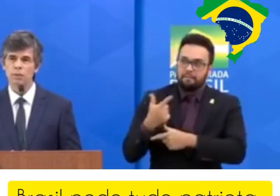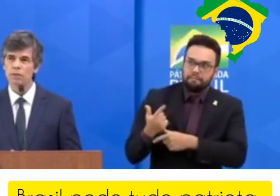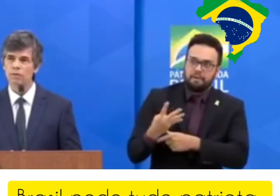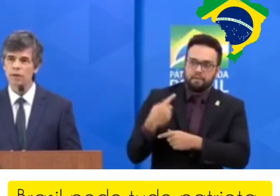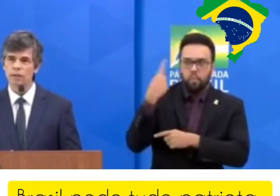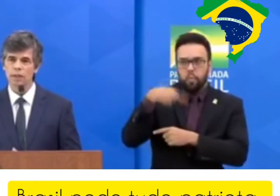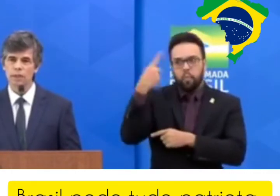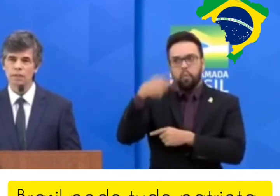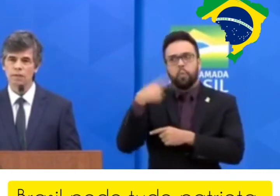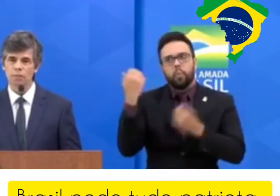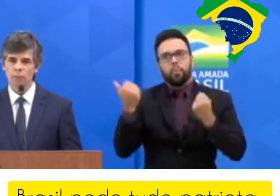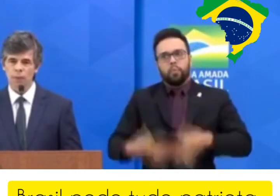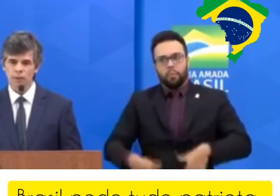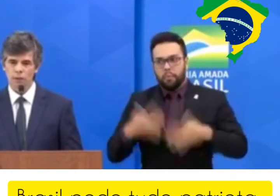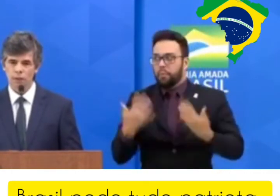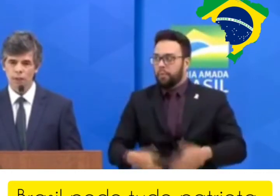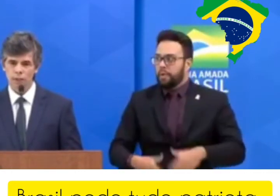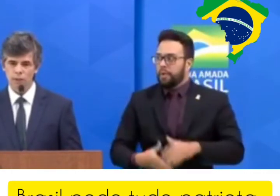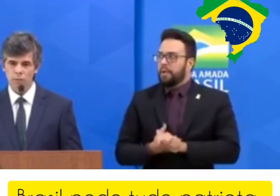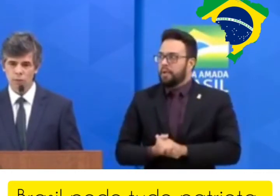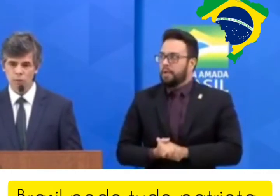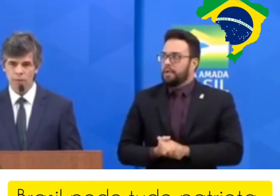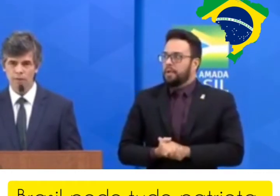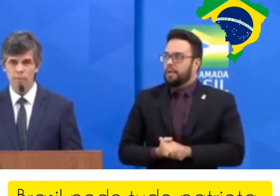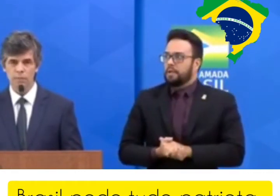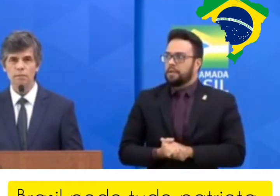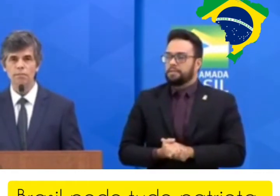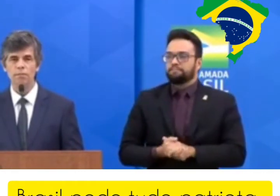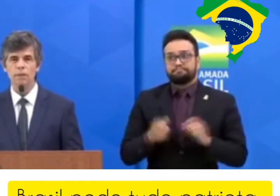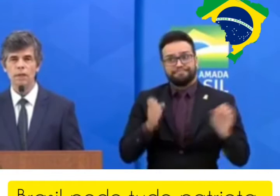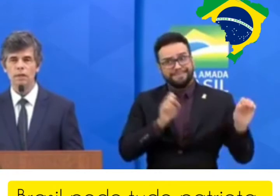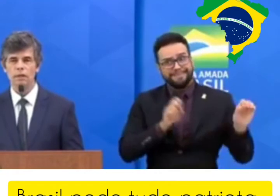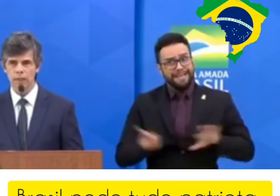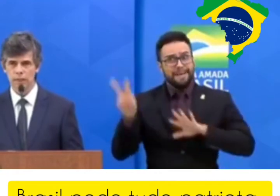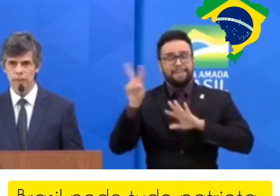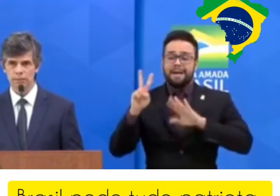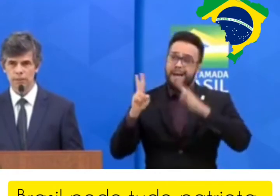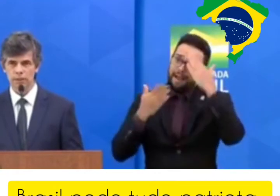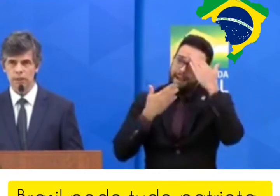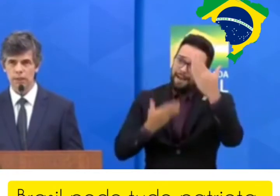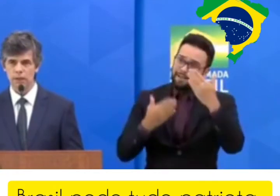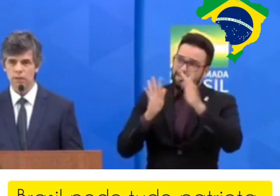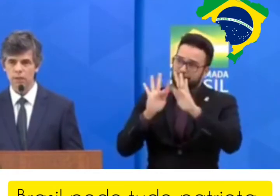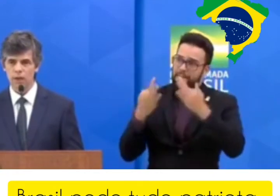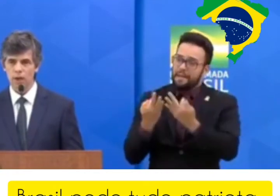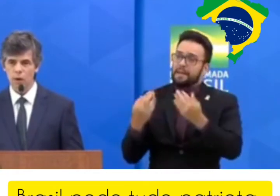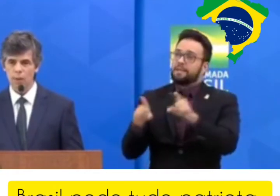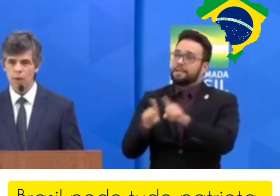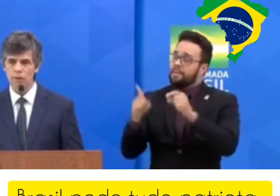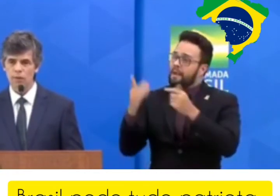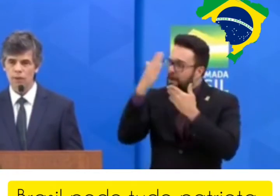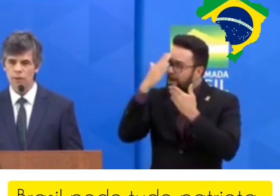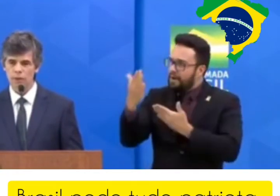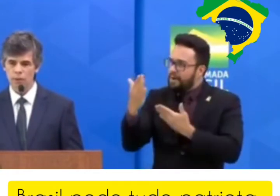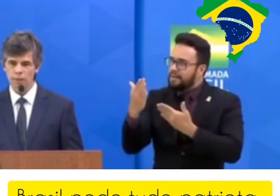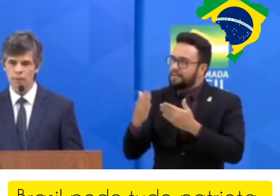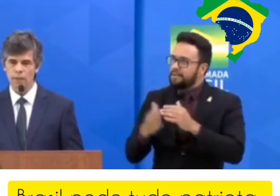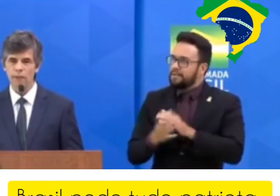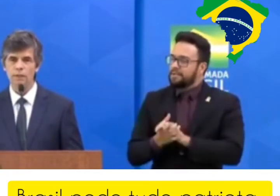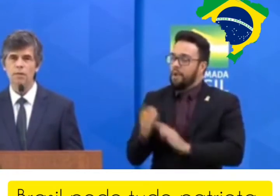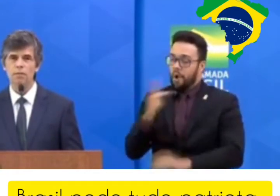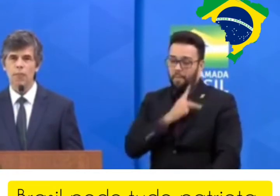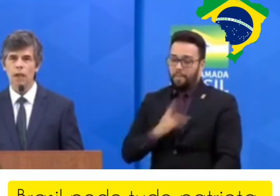né, principalmente em fase de crise. Então, eu agradeço muito a minha família, né, e agradeço mais uma vez